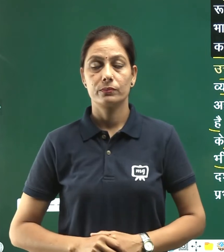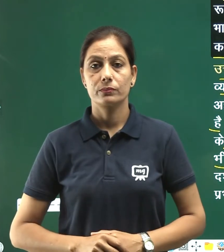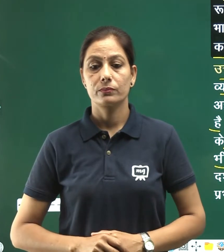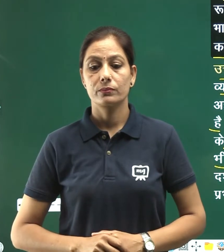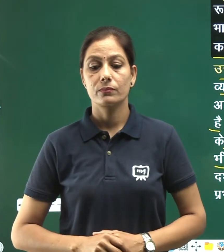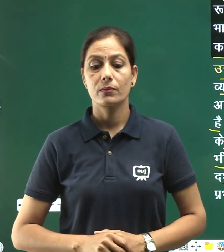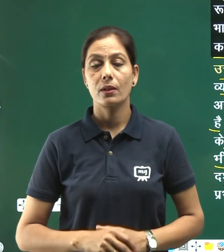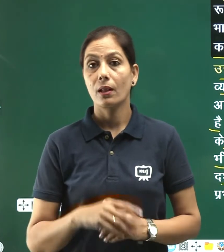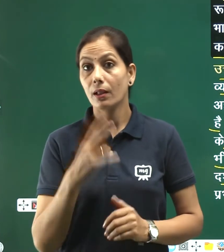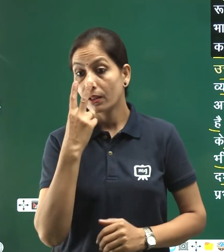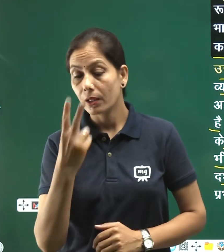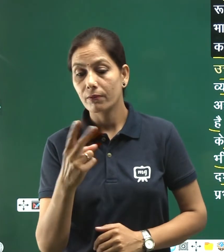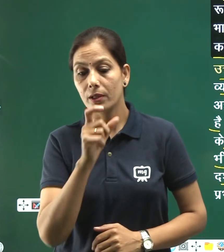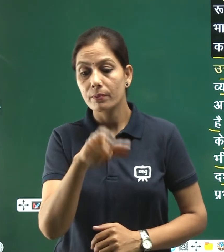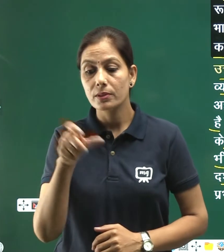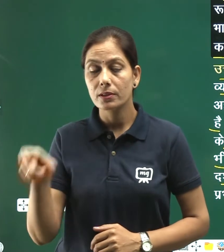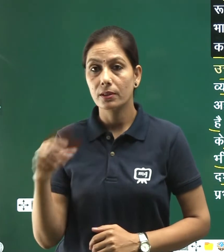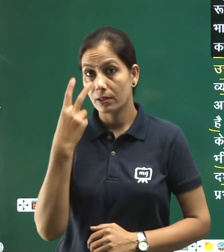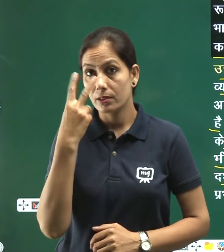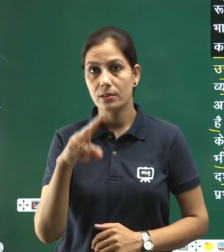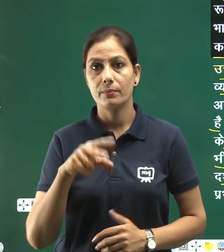दर्शकों की नजर में